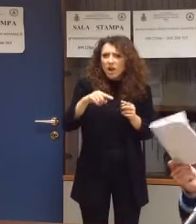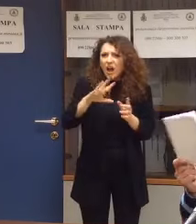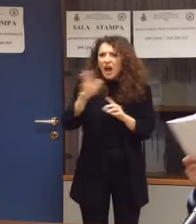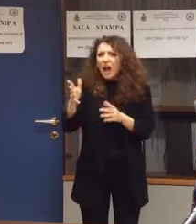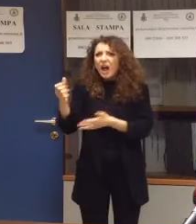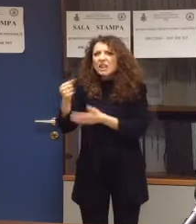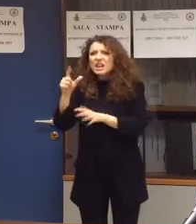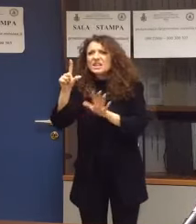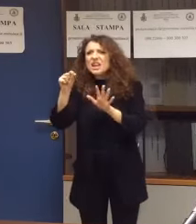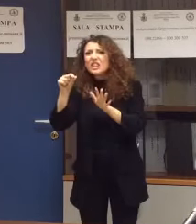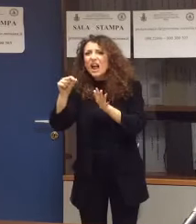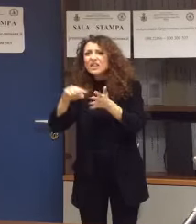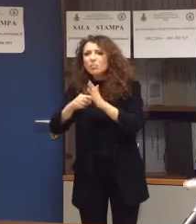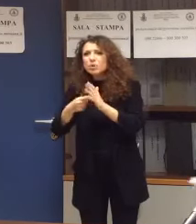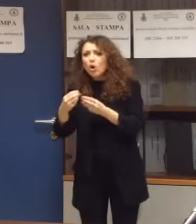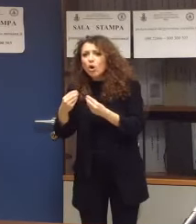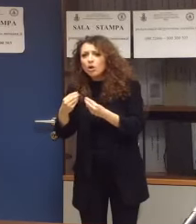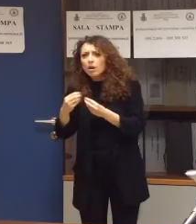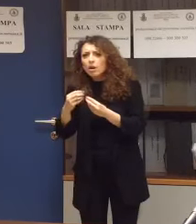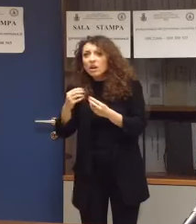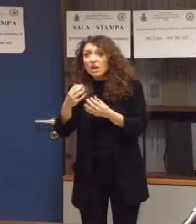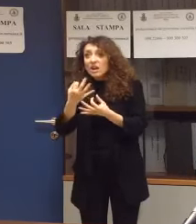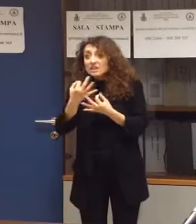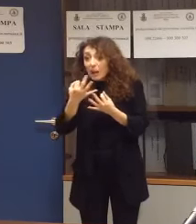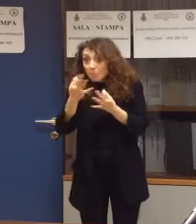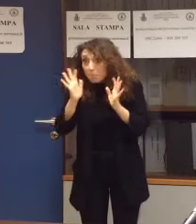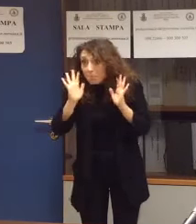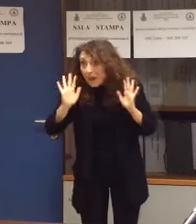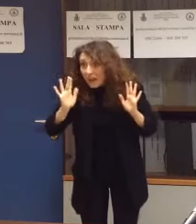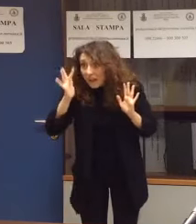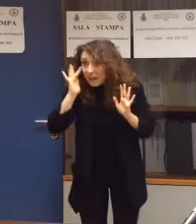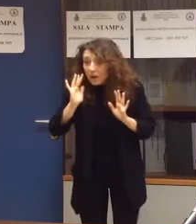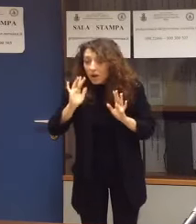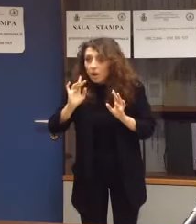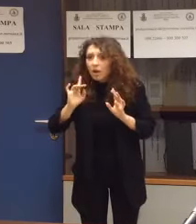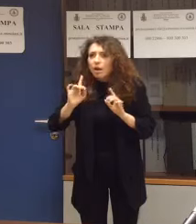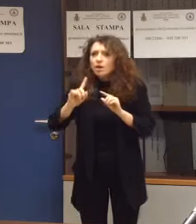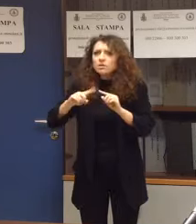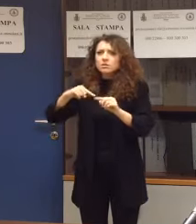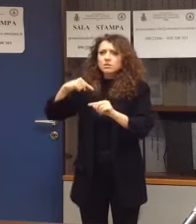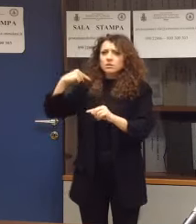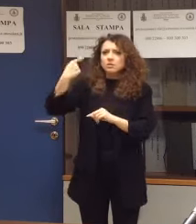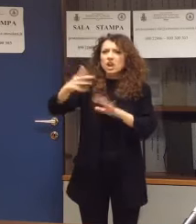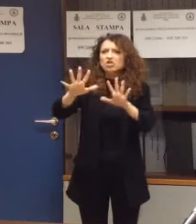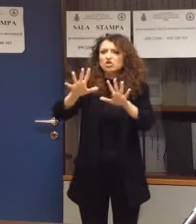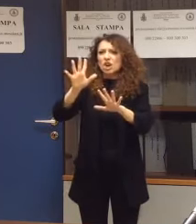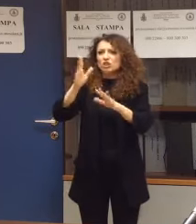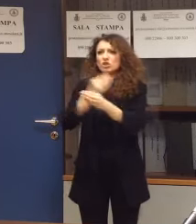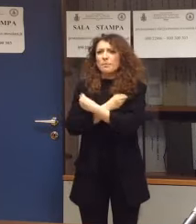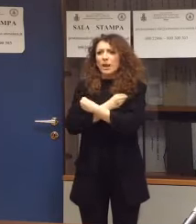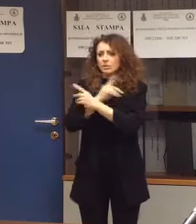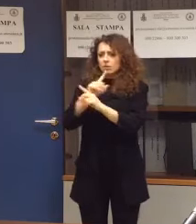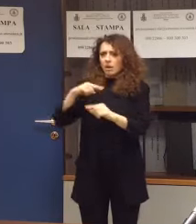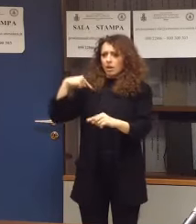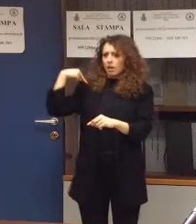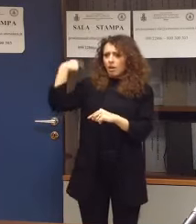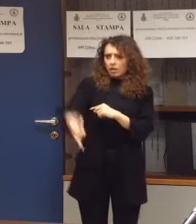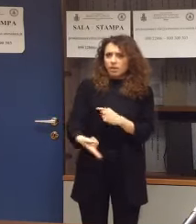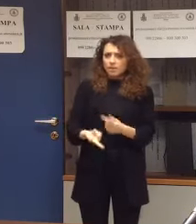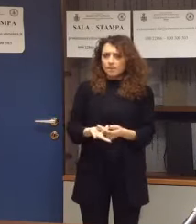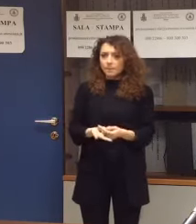70 milioni, se va bene, arriveranno nelle nostre casse il 10 di maggio. E